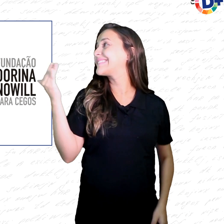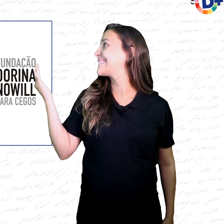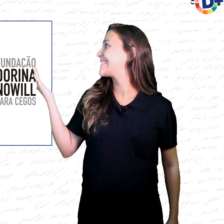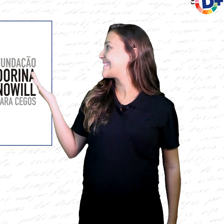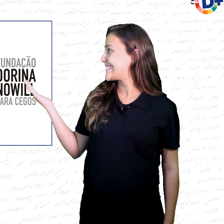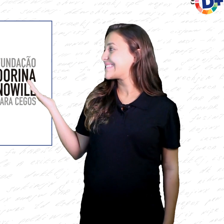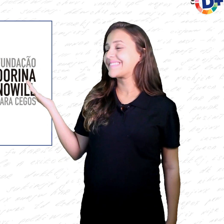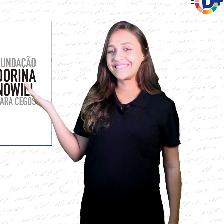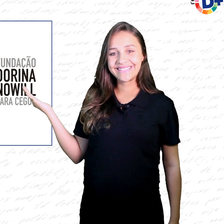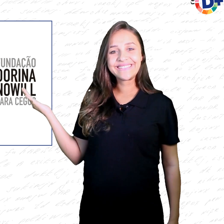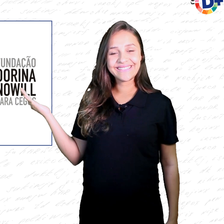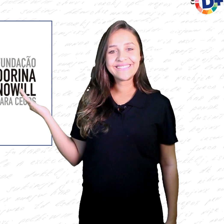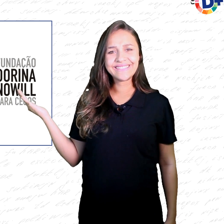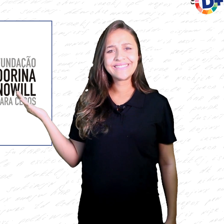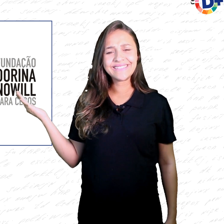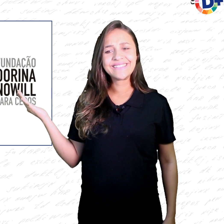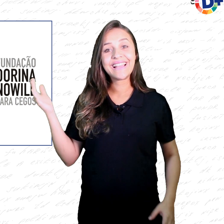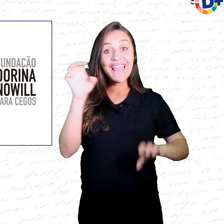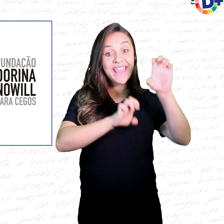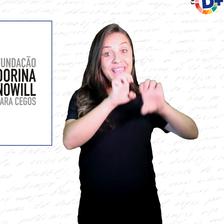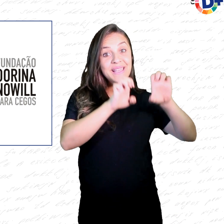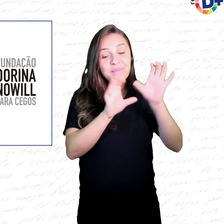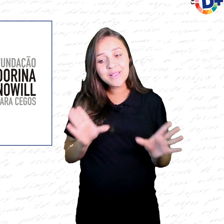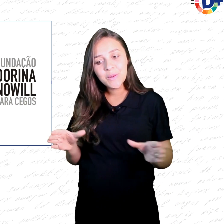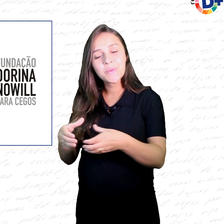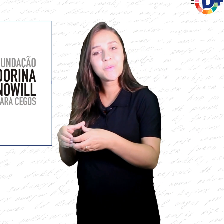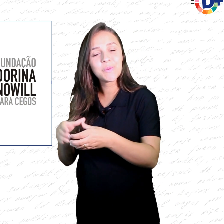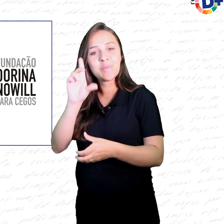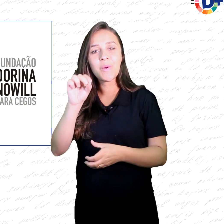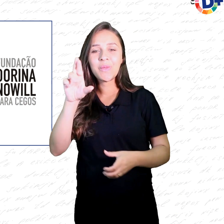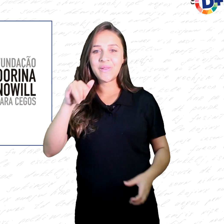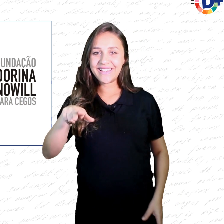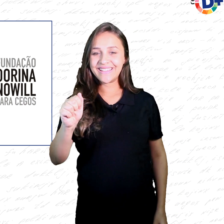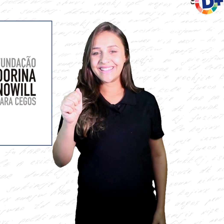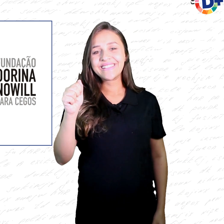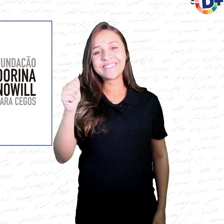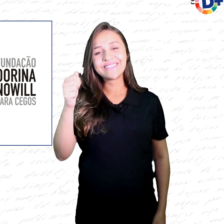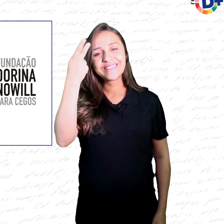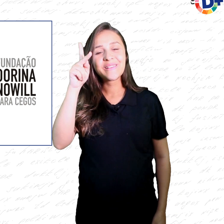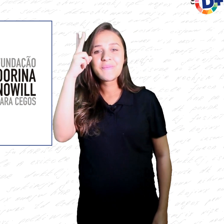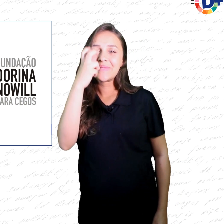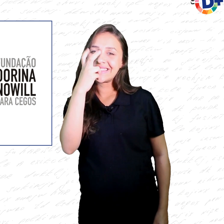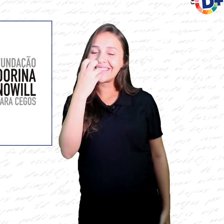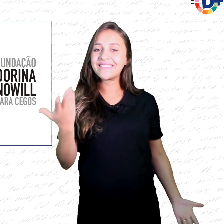acessibilidade uma empresa da fundação dorina nowill para cegos para este ano os títulos